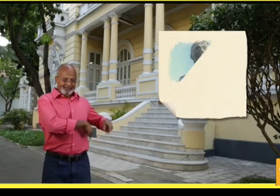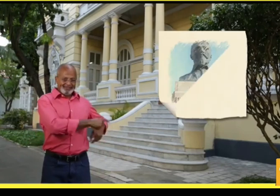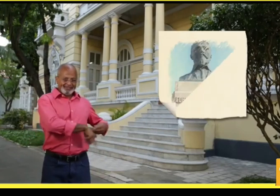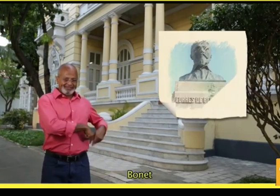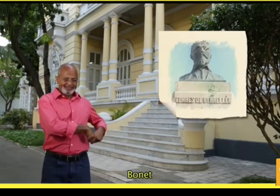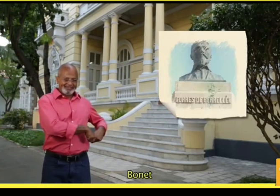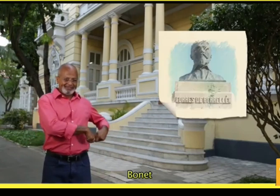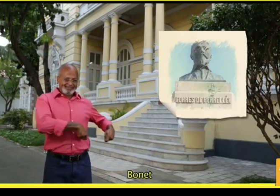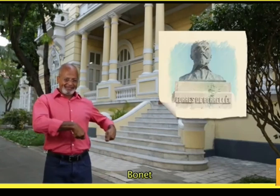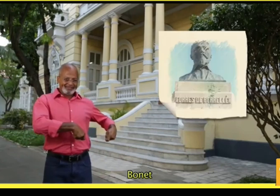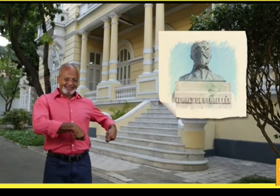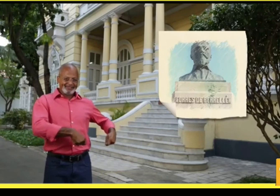Bonnet.